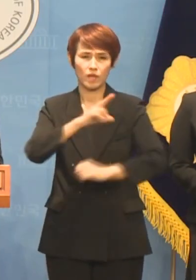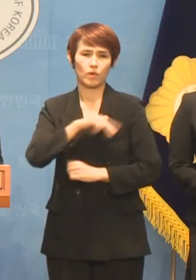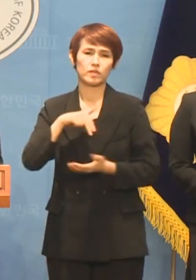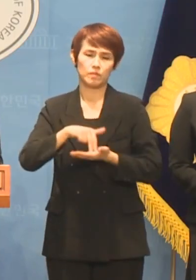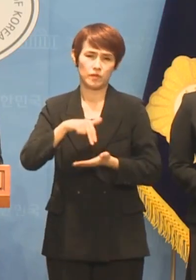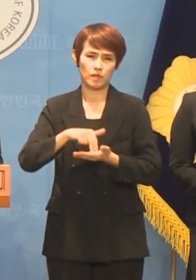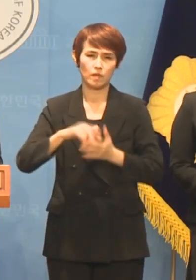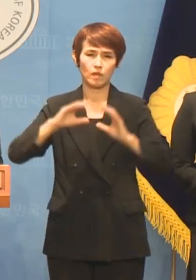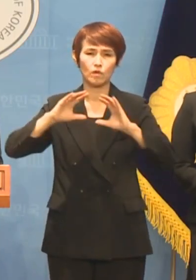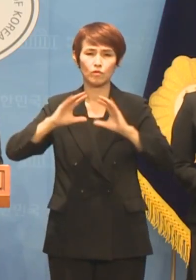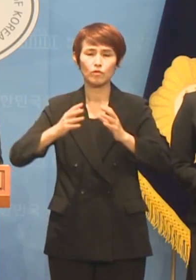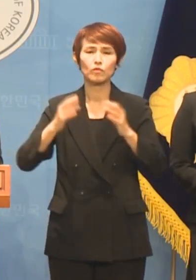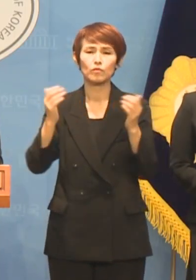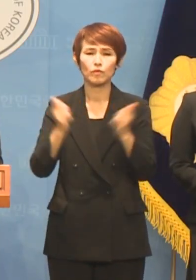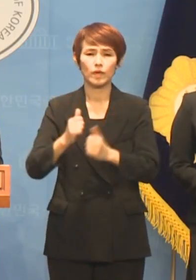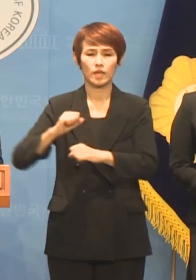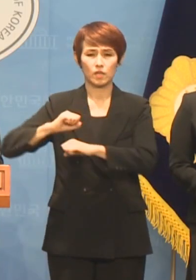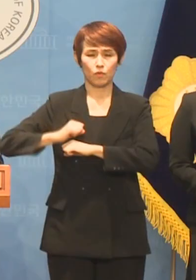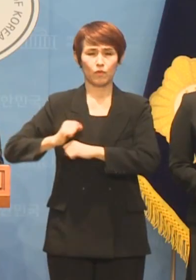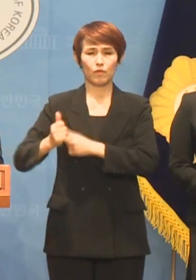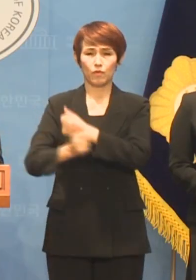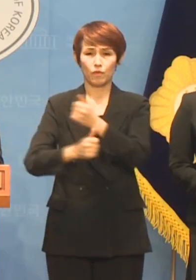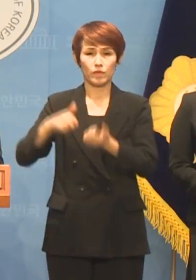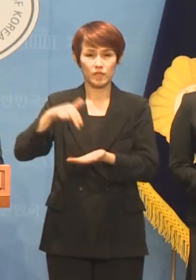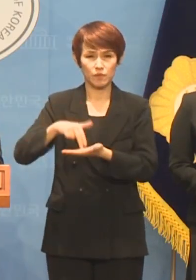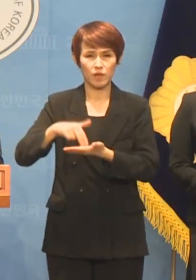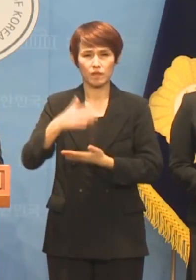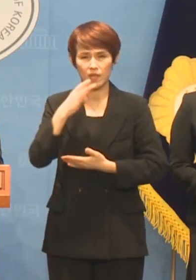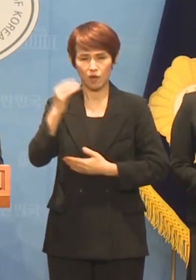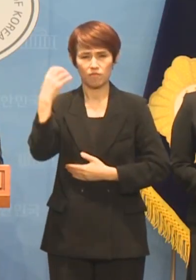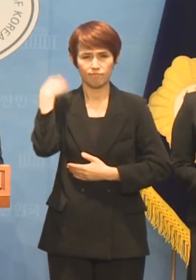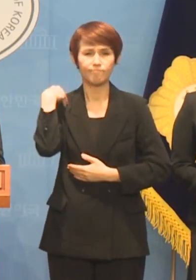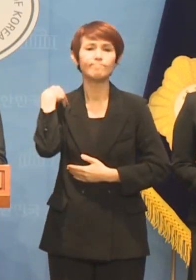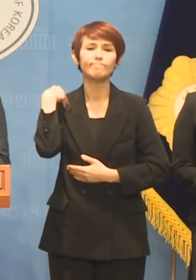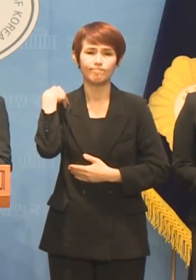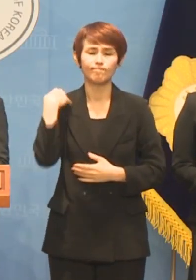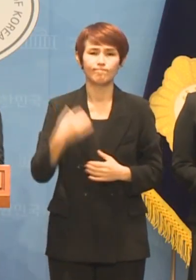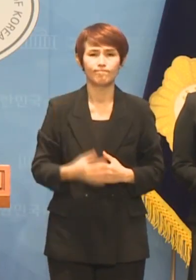국회 국방위원으로서 마땅히 해야 할 일입니다.